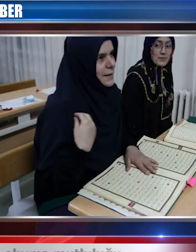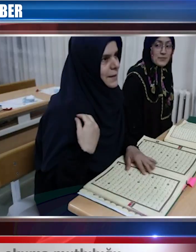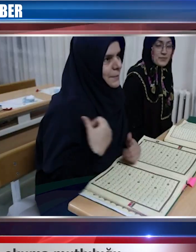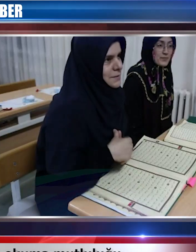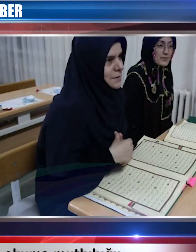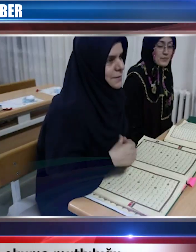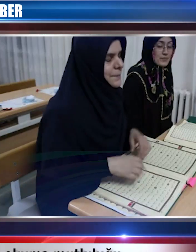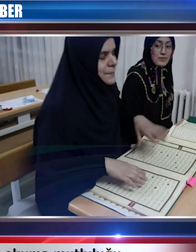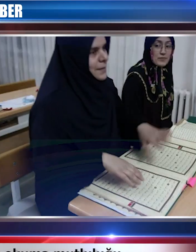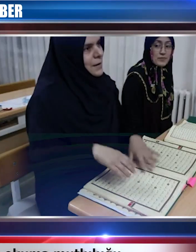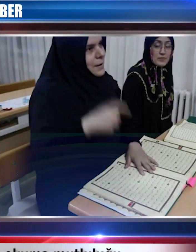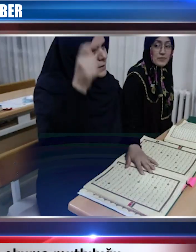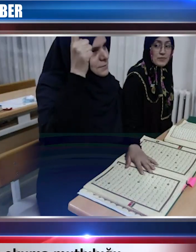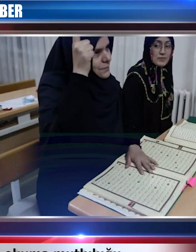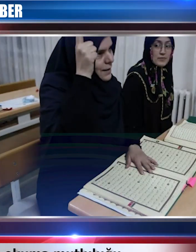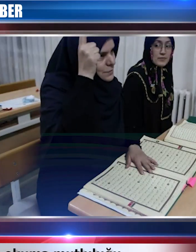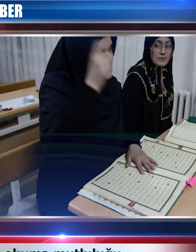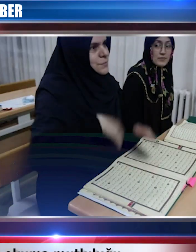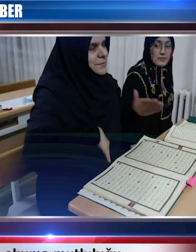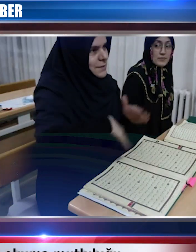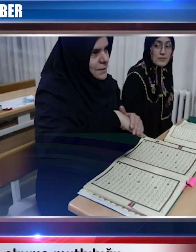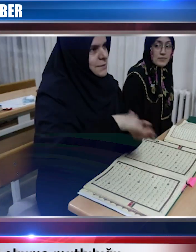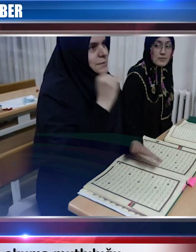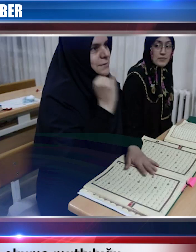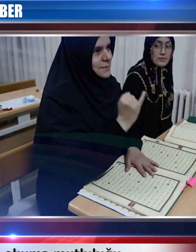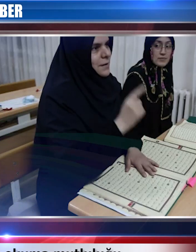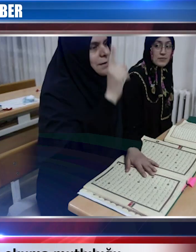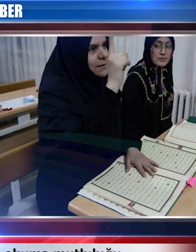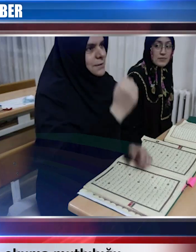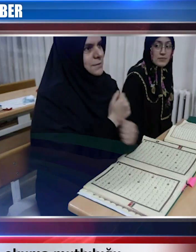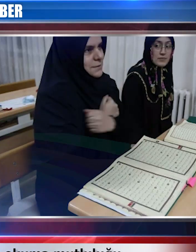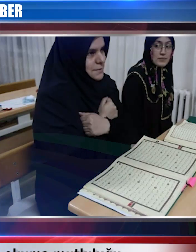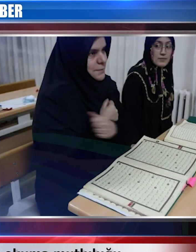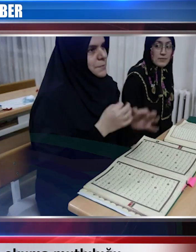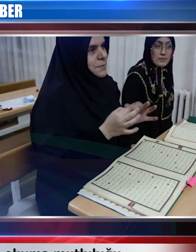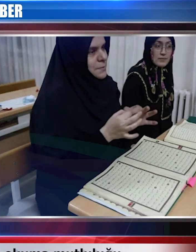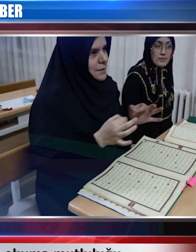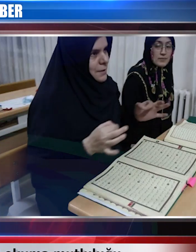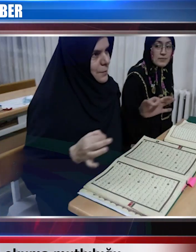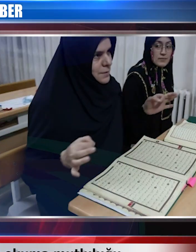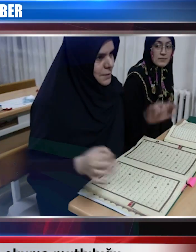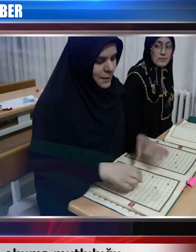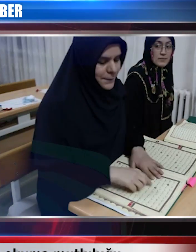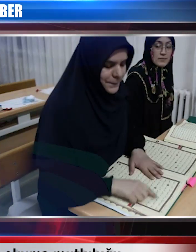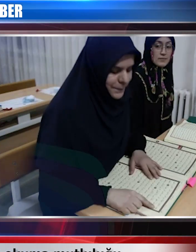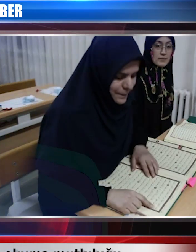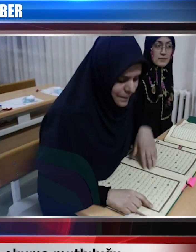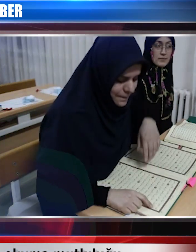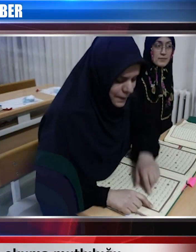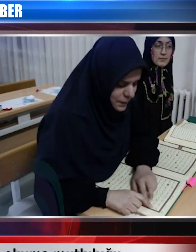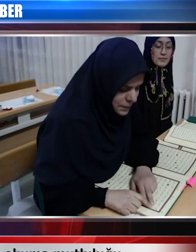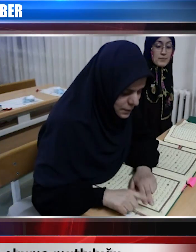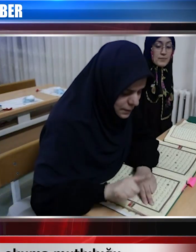Bak yine bakayım. Tamam. Tamam. Derdi derdi hani şimdi bir paranama zarar.